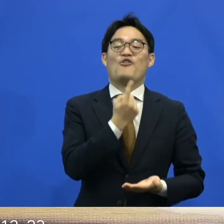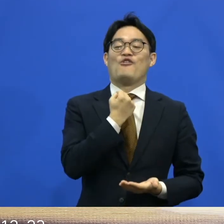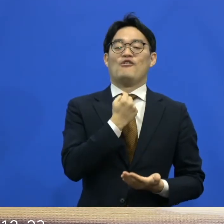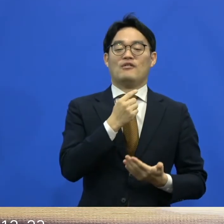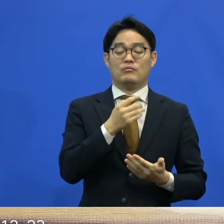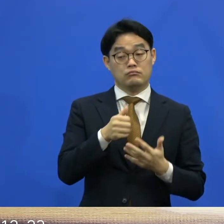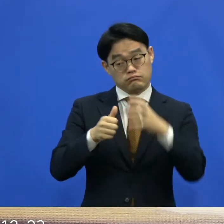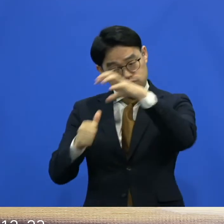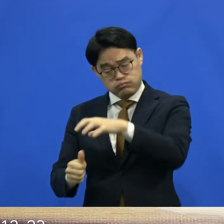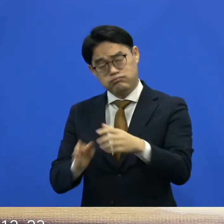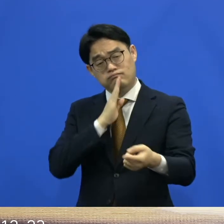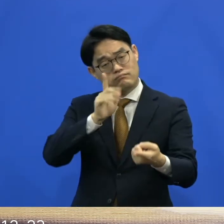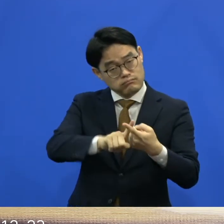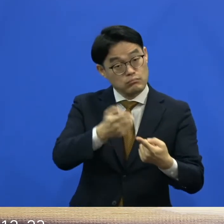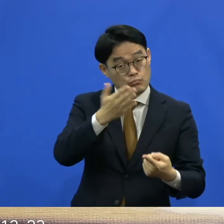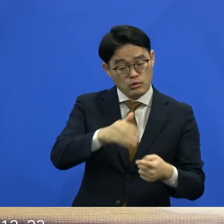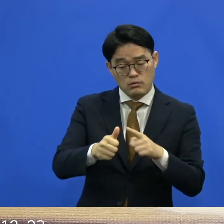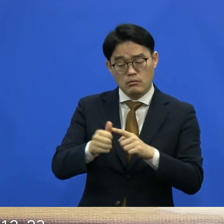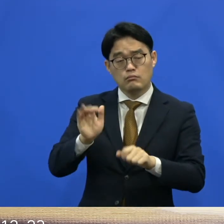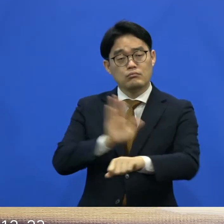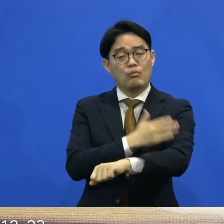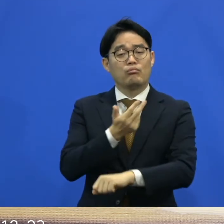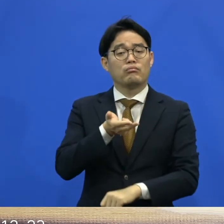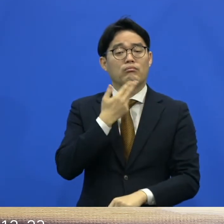받으면 되죠. 근데 아무 잘못이 없습니다.